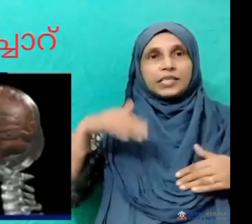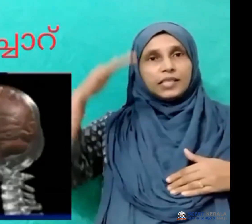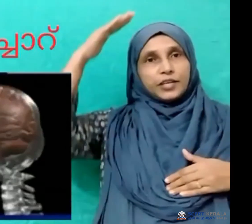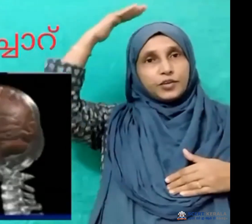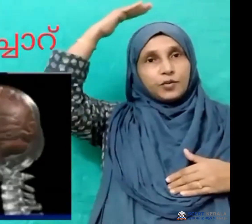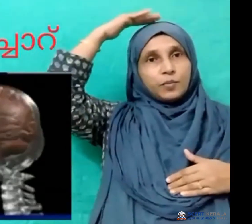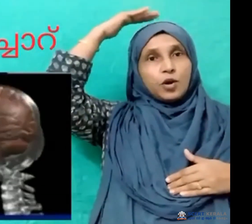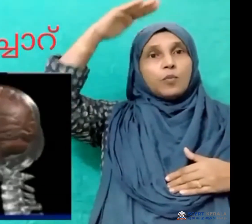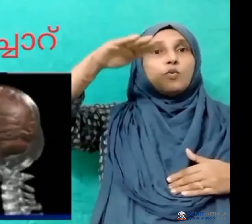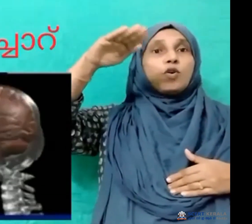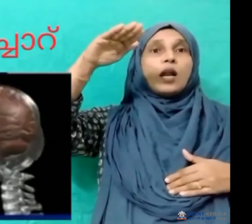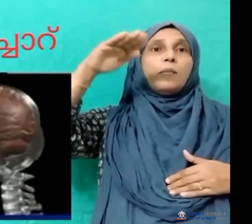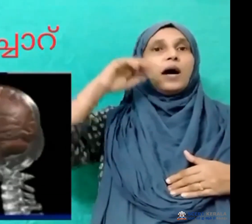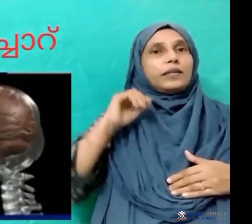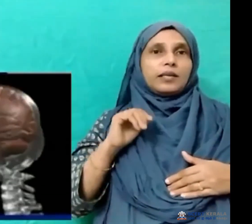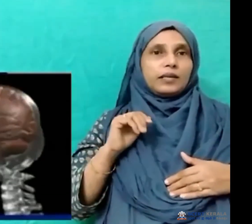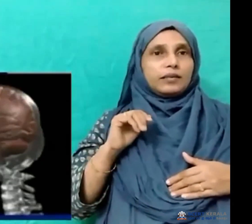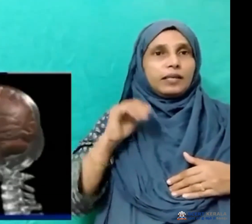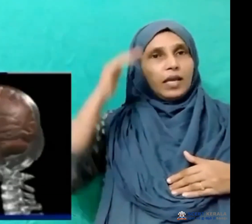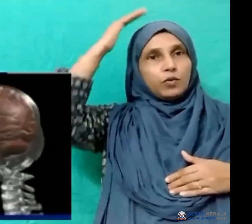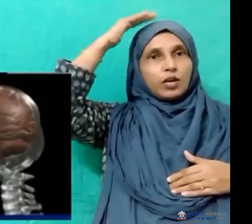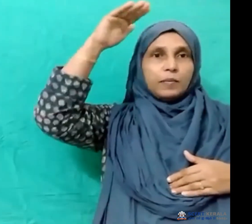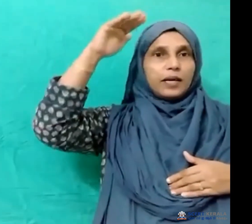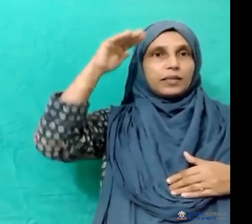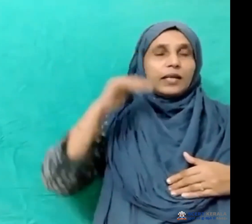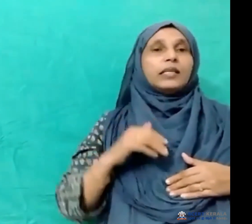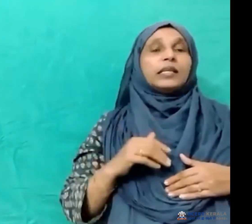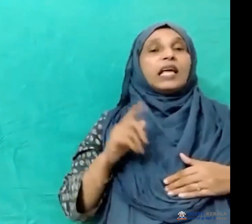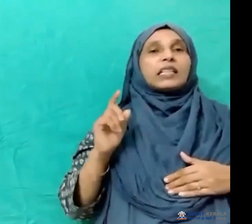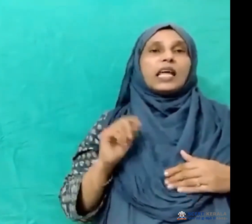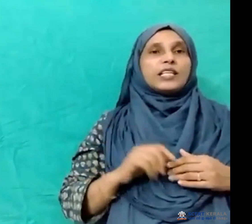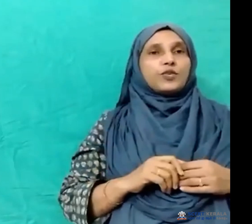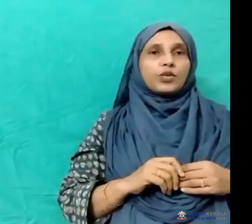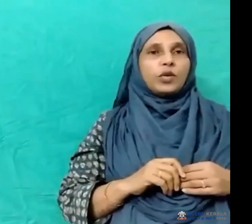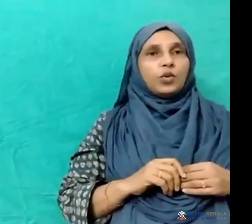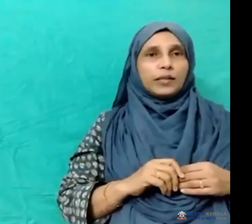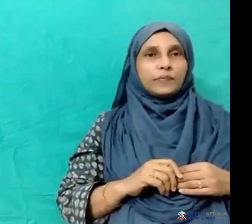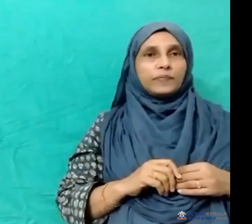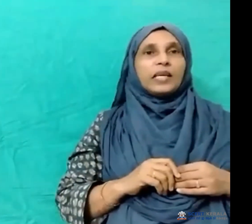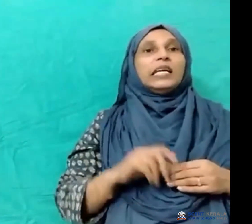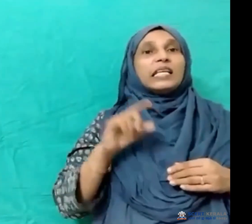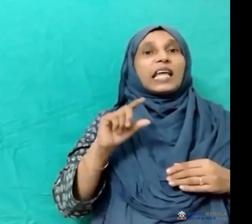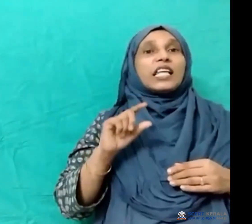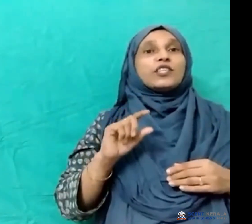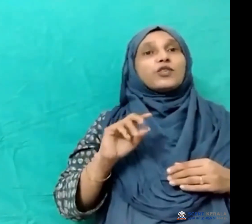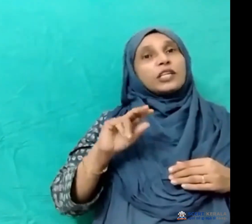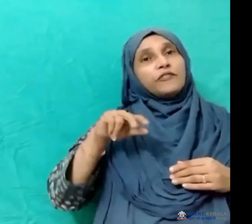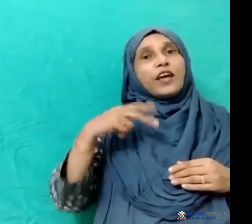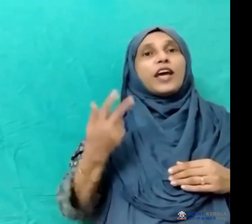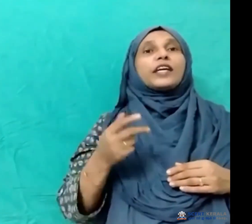ശരീരത്തിന്റെ ഏറ്റവും മുകൾ ഭാഗത്താണ്, അല്ലെ? മുകൾ ഭാഗത്താണ് തലച്ചോറ് ഉള്ളത്. ഈ തലച്ചോറിന് വേറെ